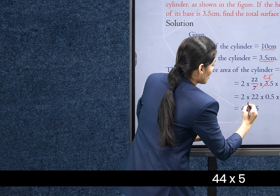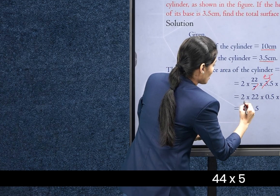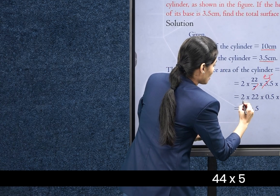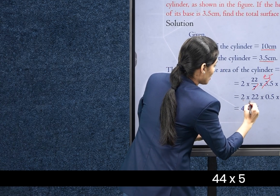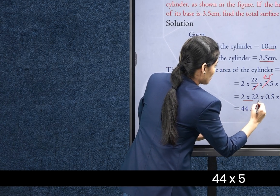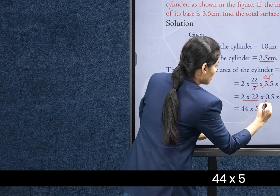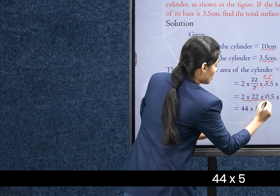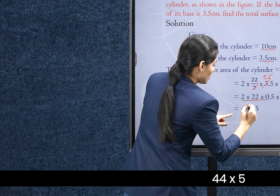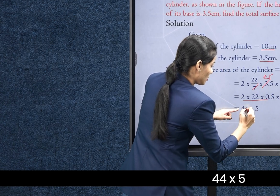1044 गुणिले 5